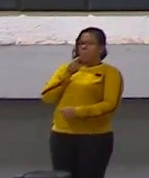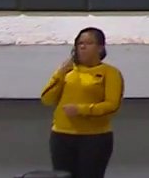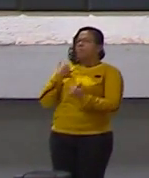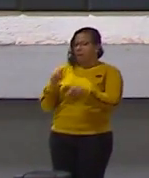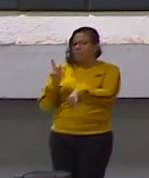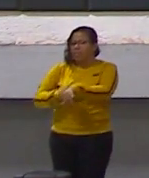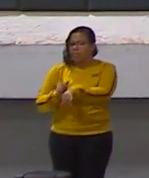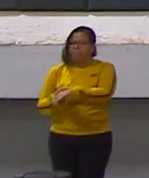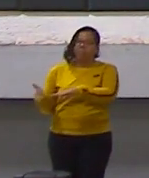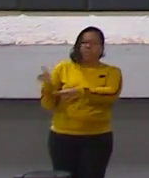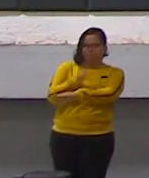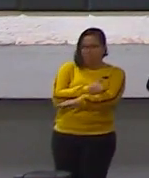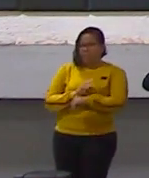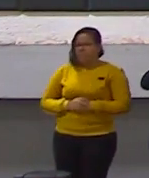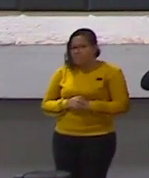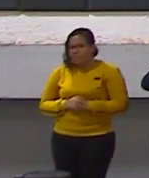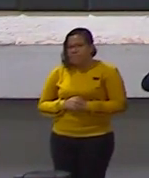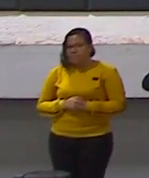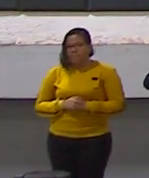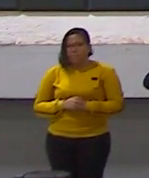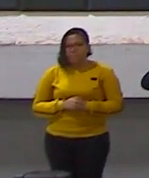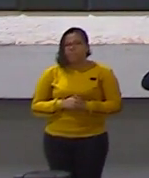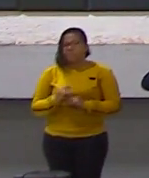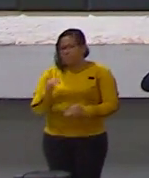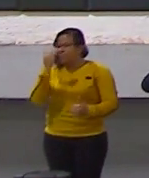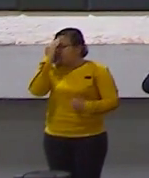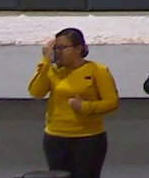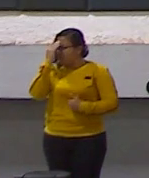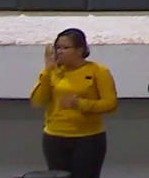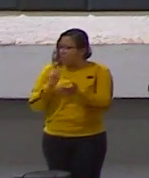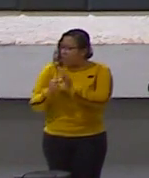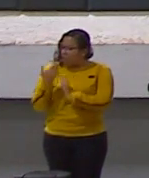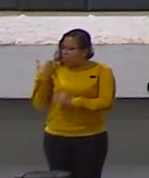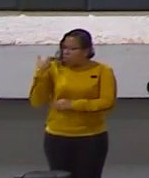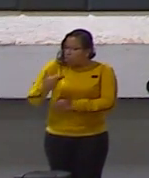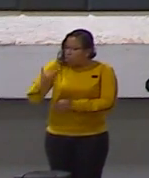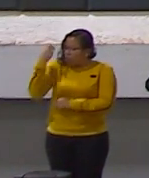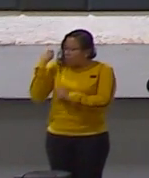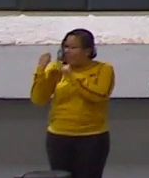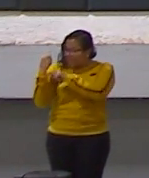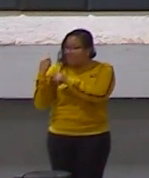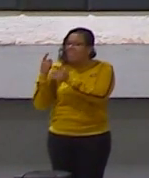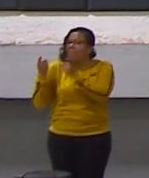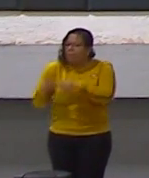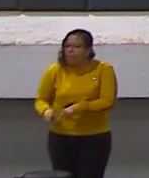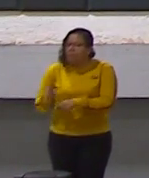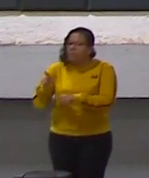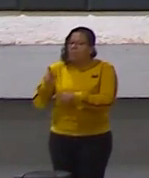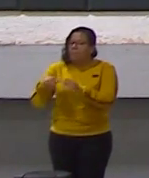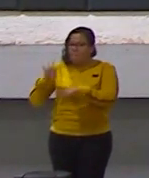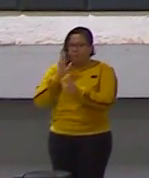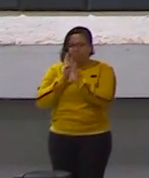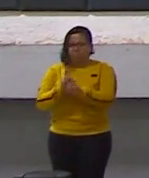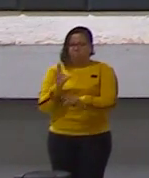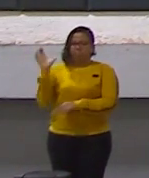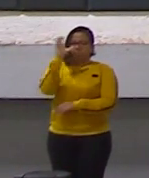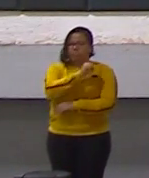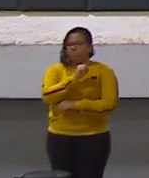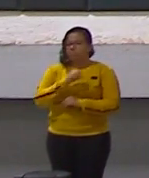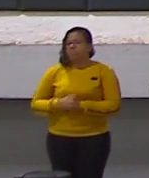tiempo entonces conciencia histórica implica también un reconocimiento inmediato